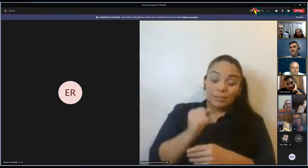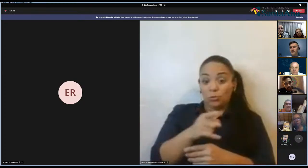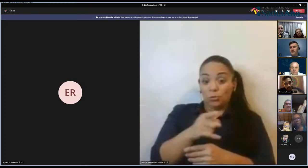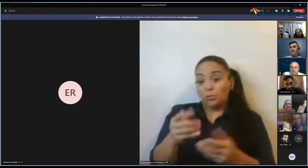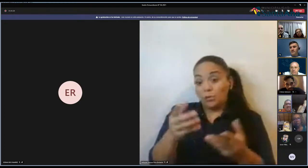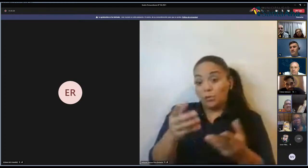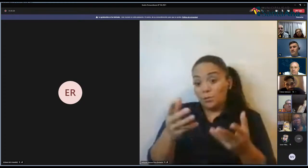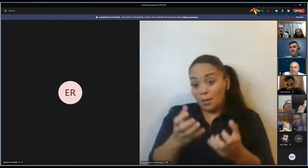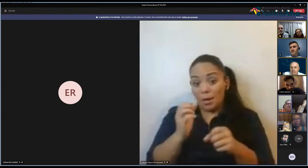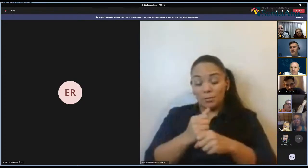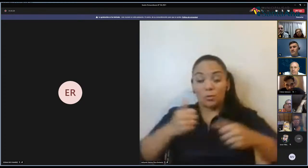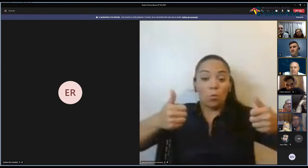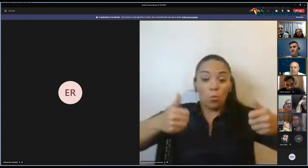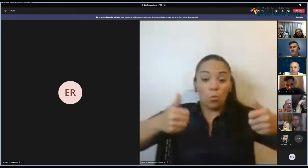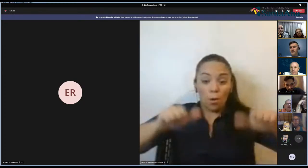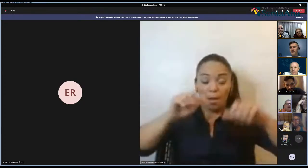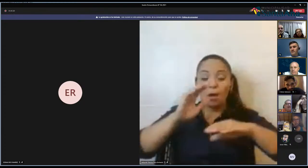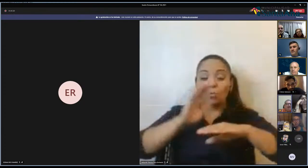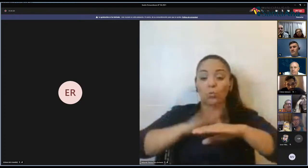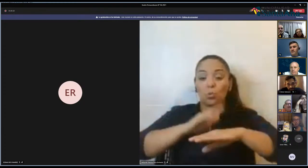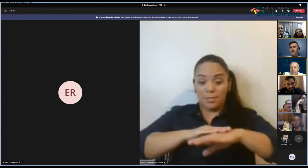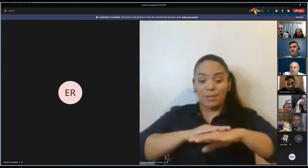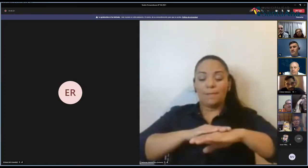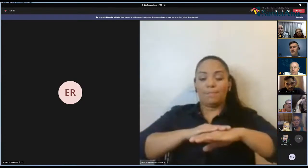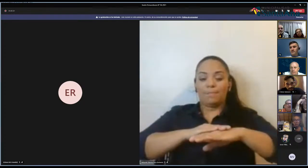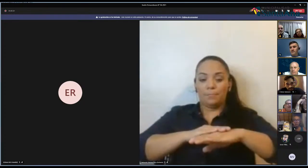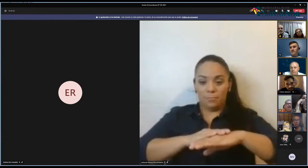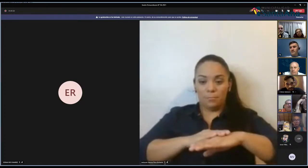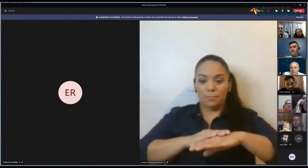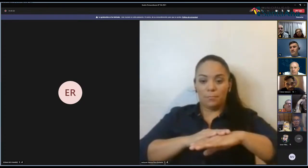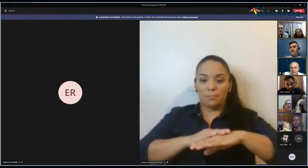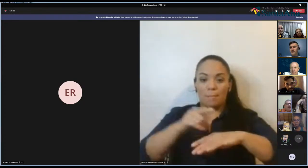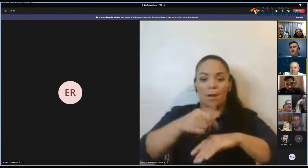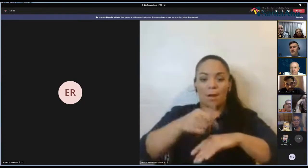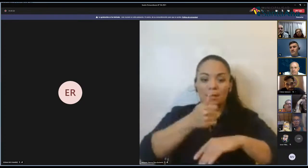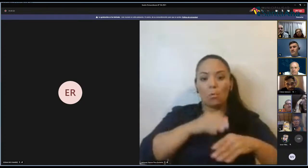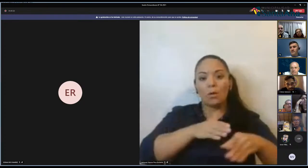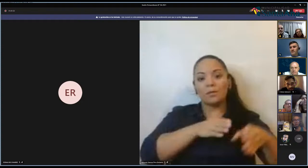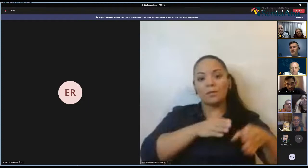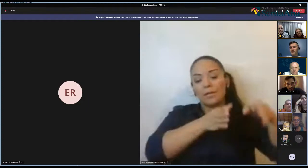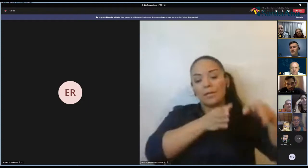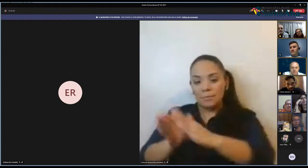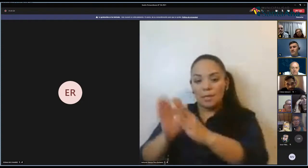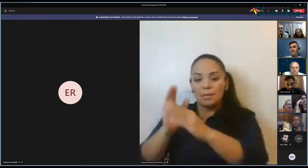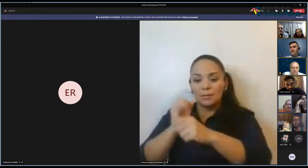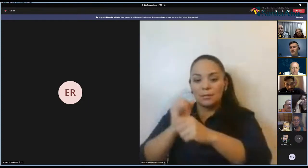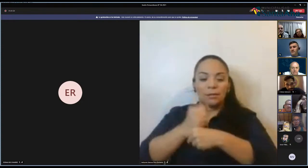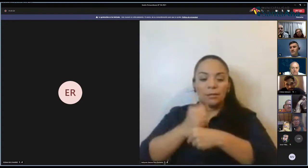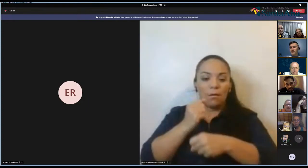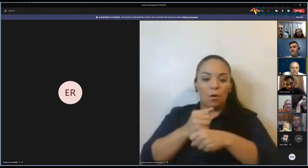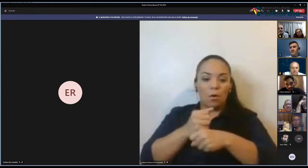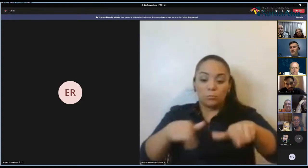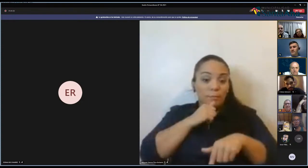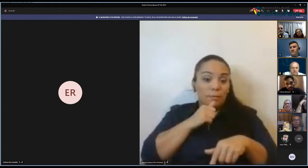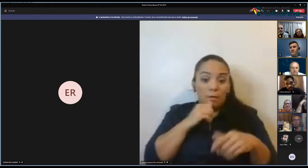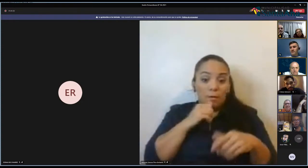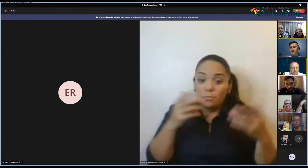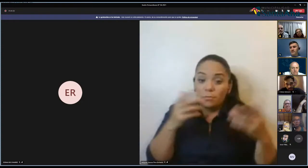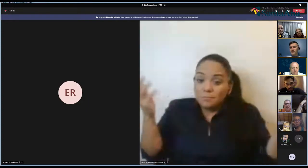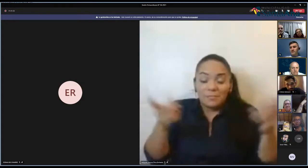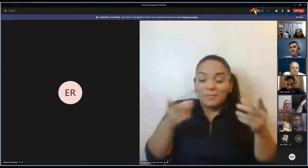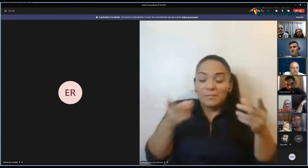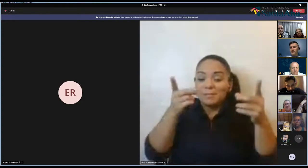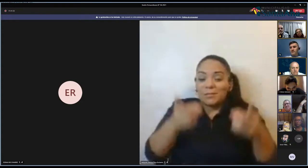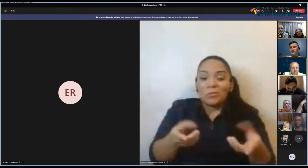un acuerdo donde autorizan a que se desvíen esas aguas y que se hagan trabajos en propiedades privadas pues es una decisión que